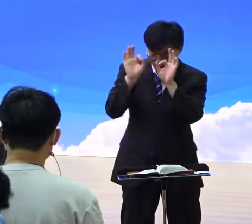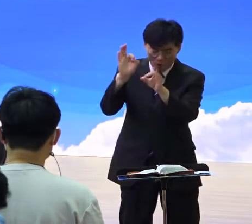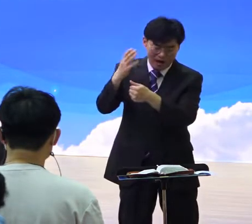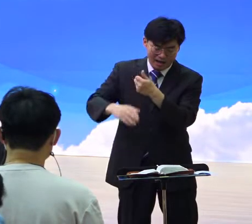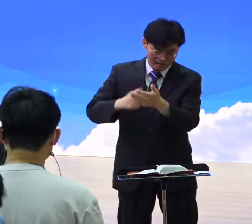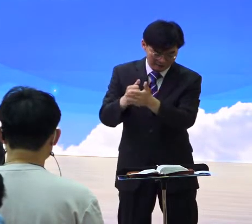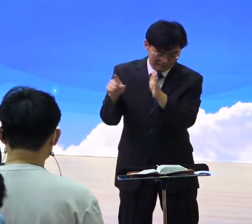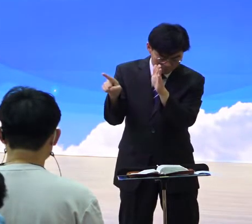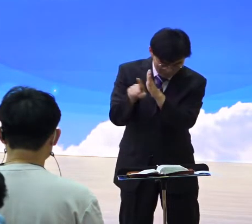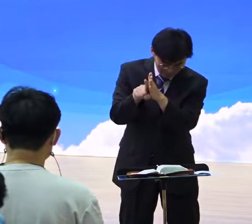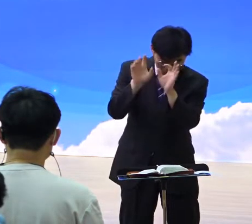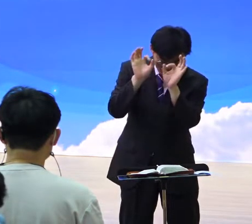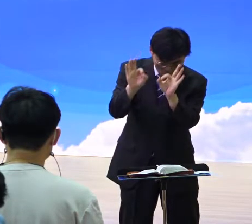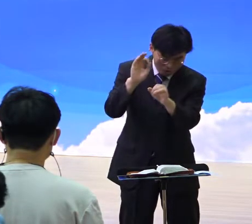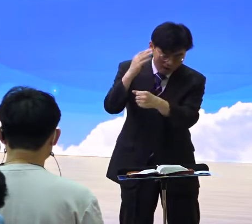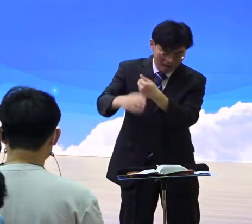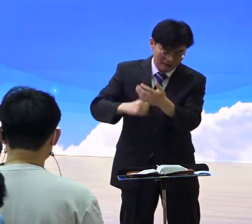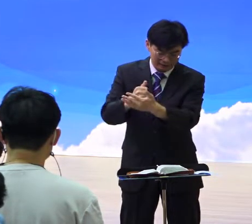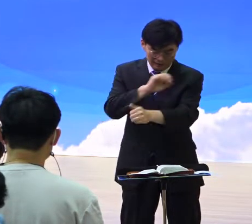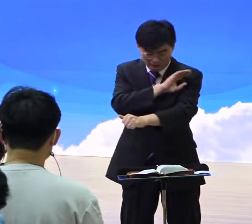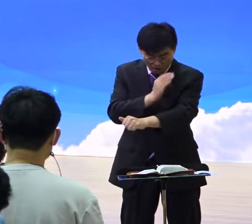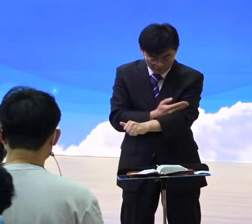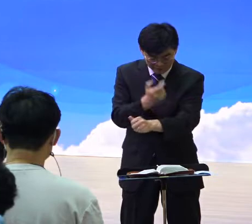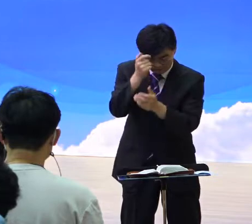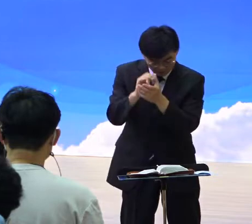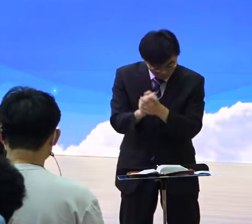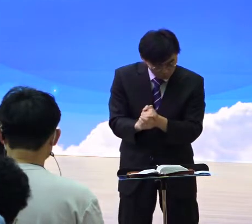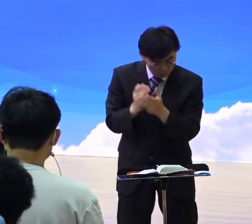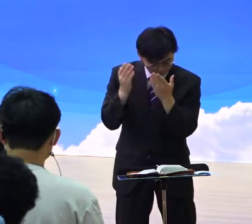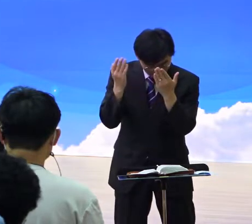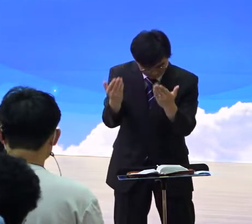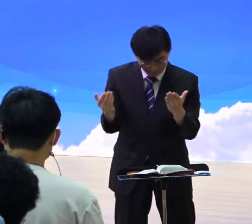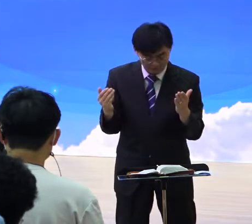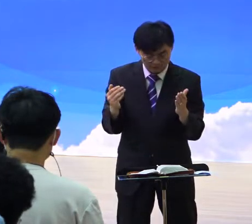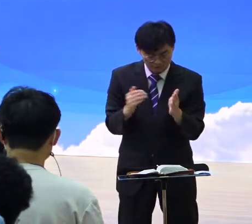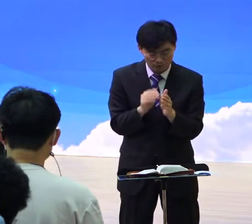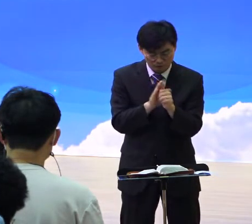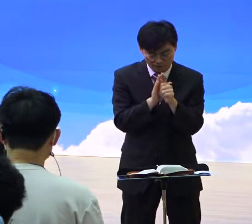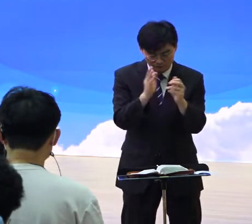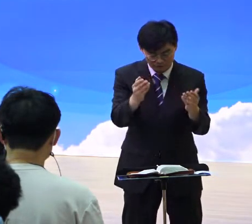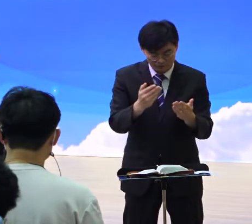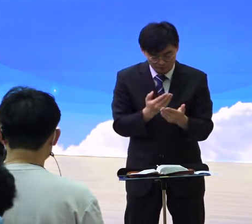하나님의 능력을 간구하며 기도하게 하여 주시옵소서.